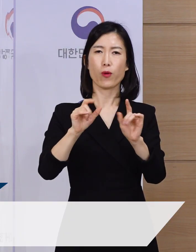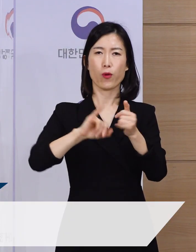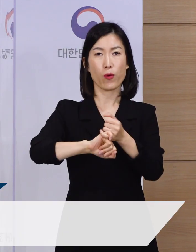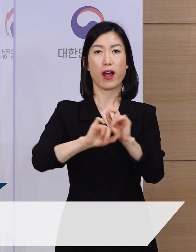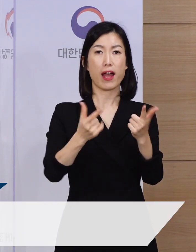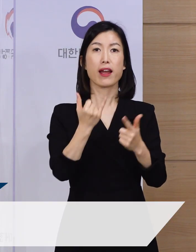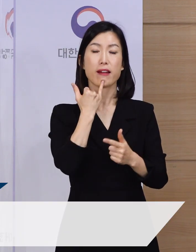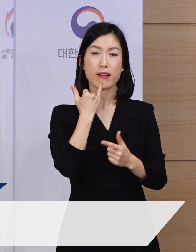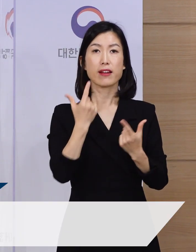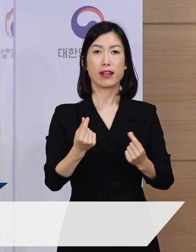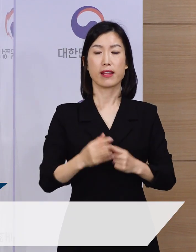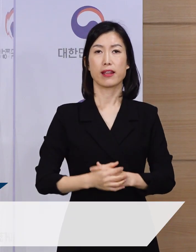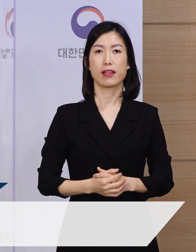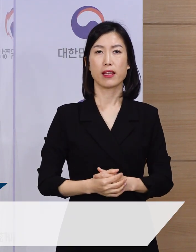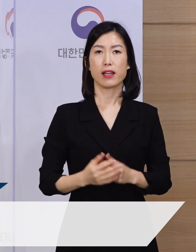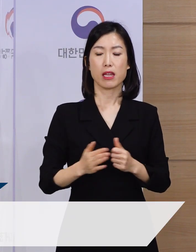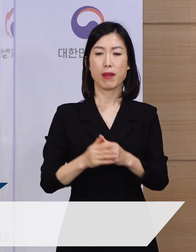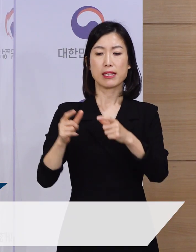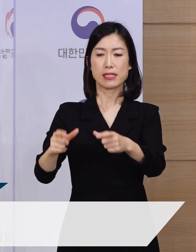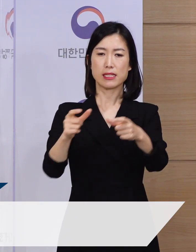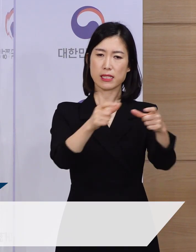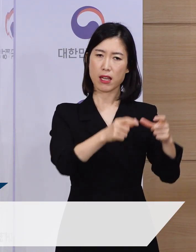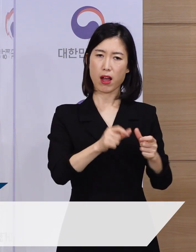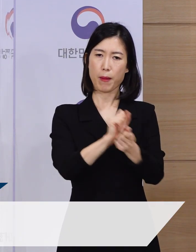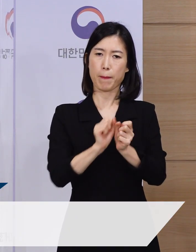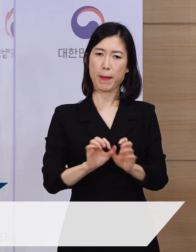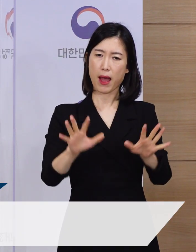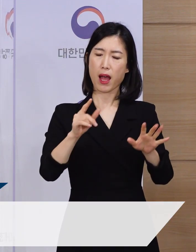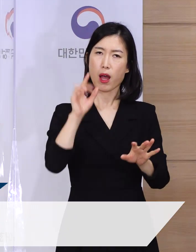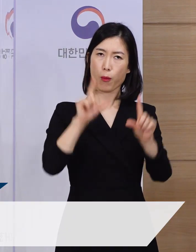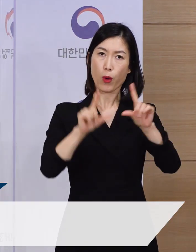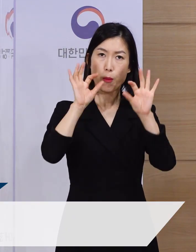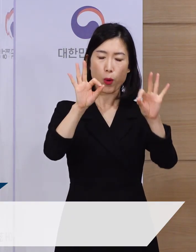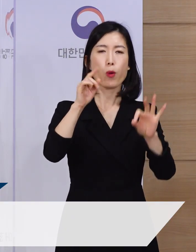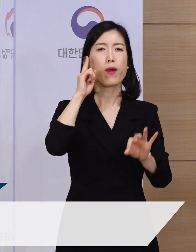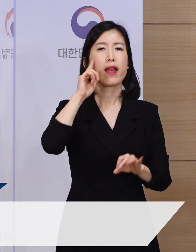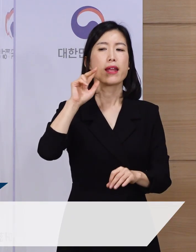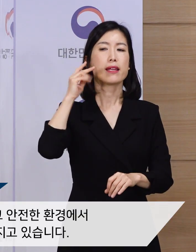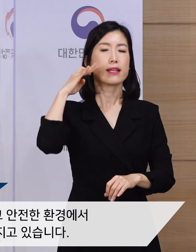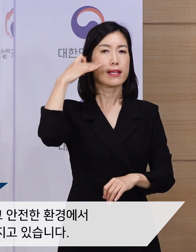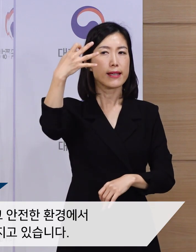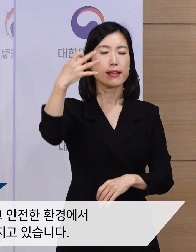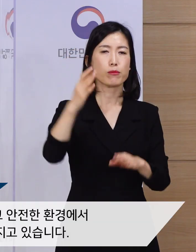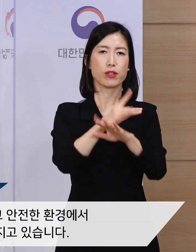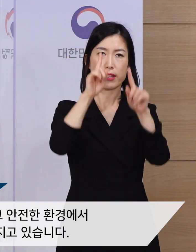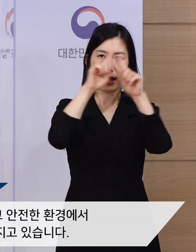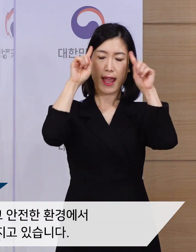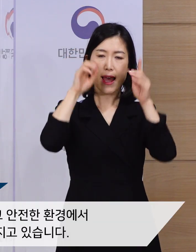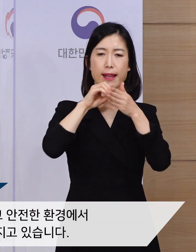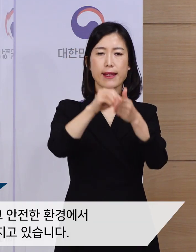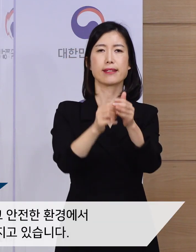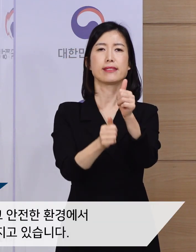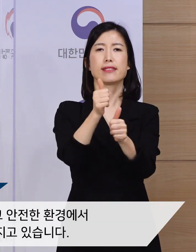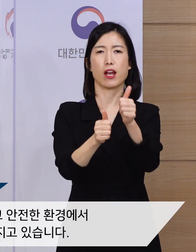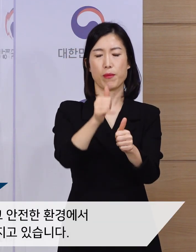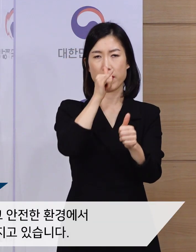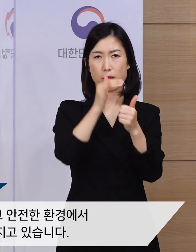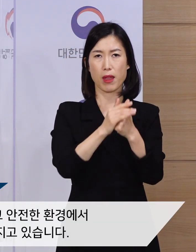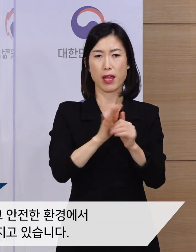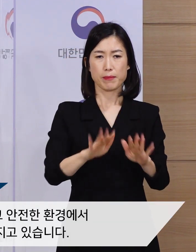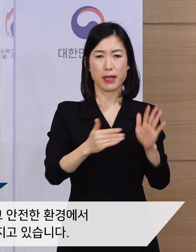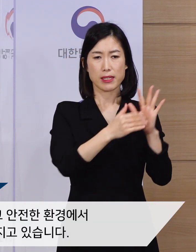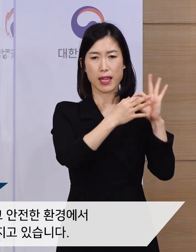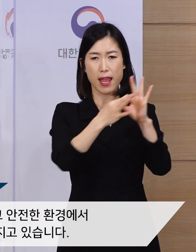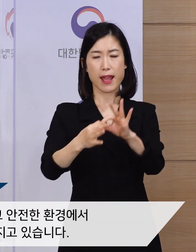이러한 지역적 상황에 더해 수능시험이 2주 뒤로 예정됨에 따라 오랜 기간 학업에 열중한 우리